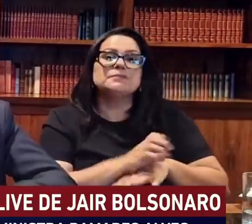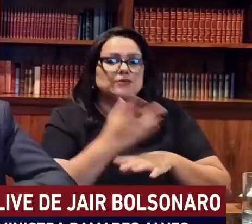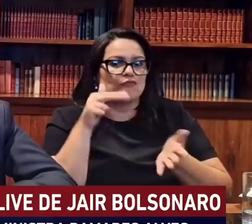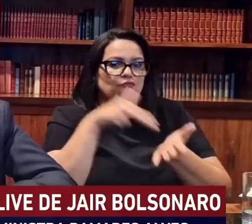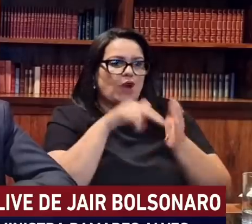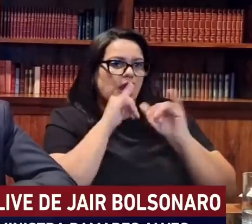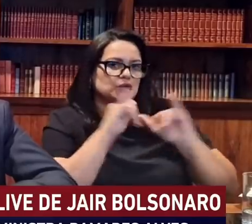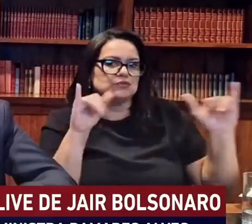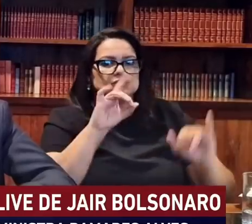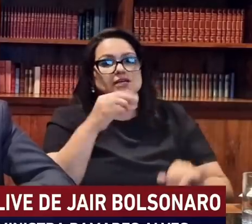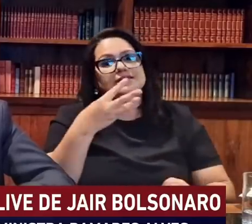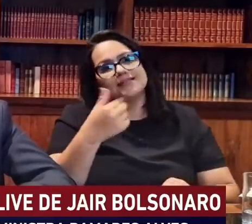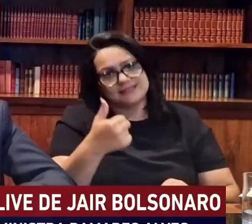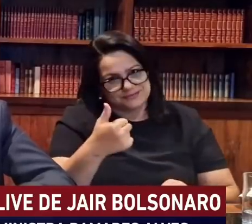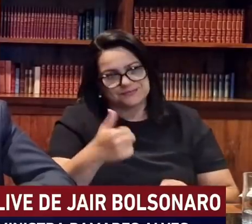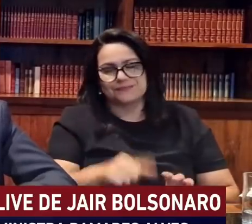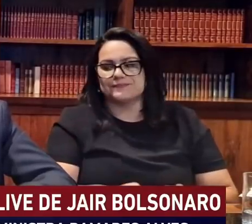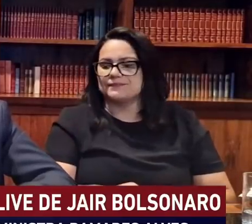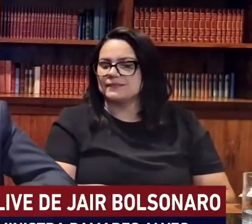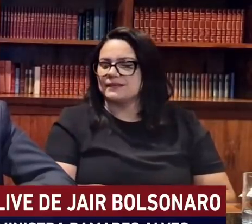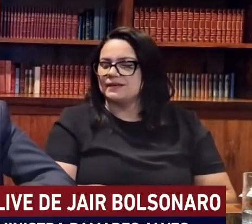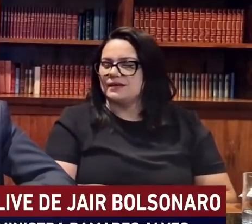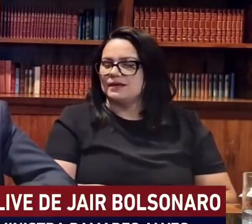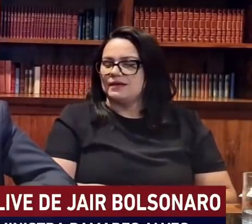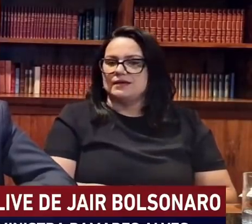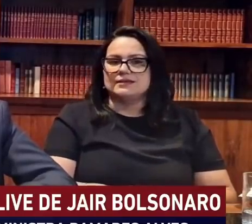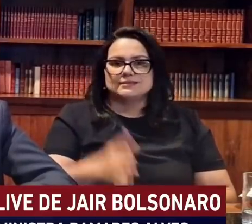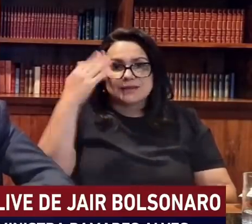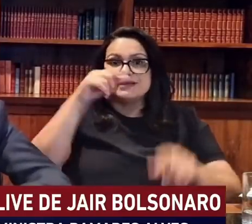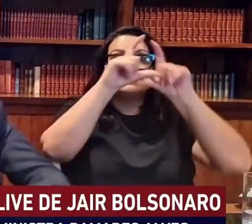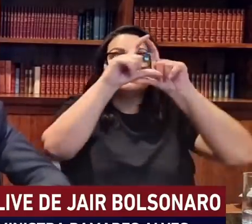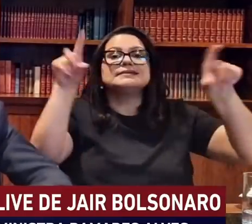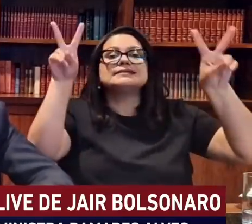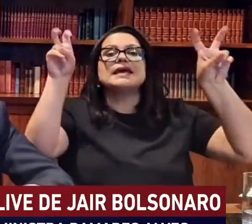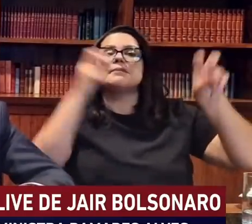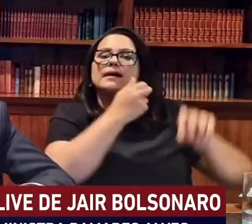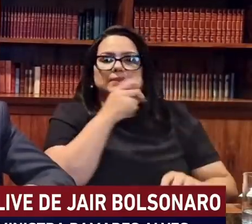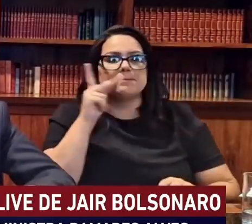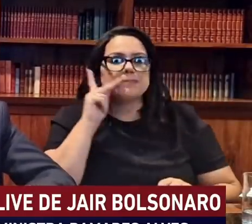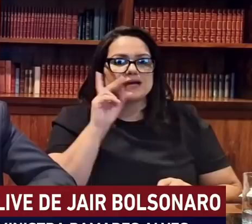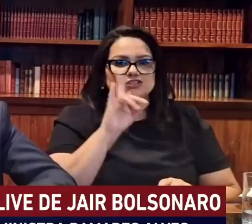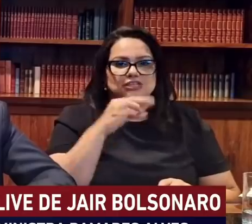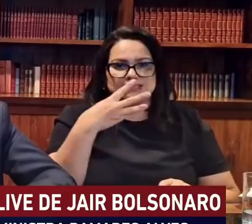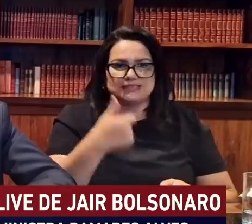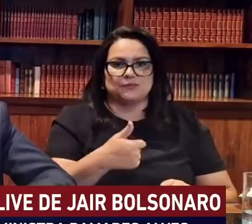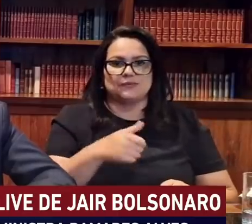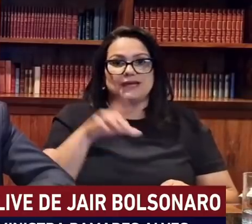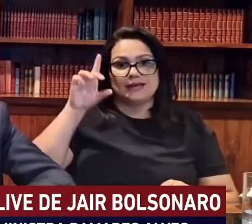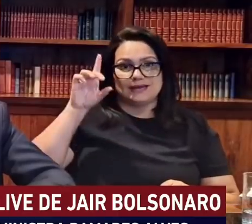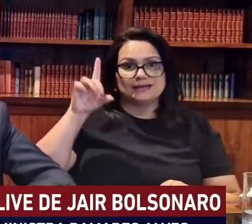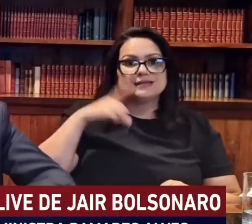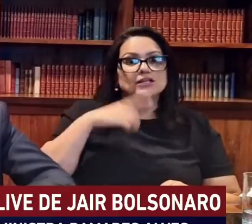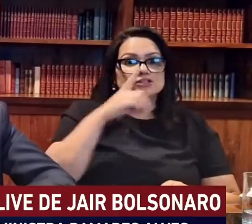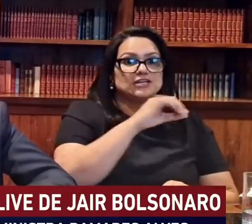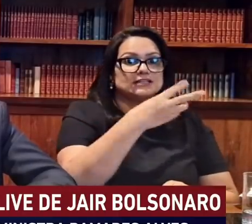anunciar só no dia 31. Presidente, e sabe qual é o nosso lema lá no Amapá, dia 31? Deus, 31 de